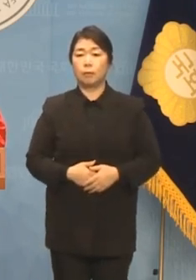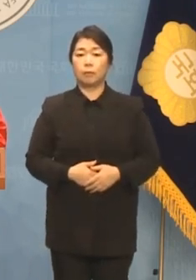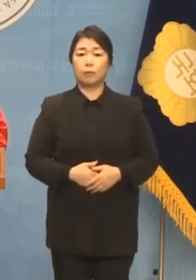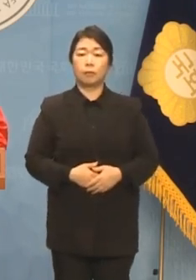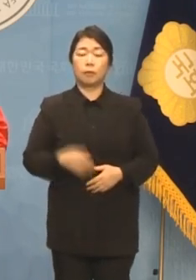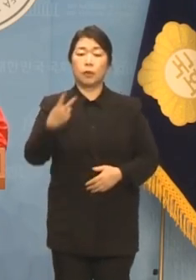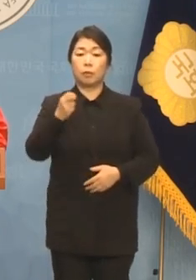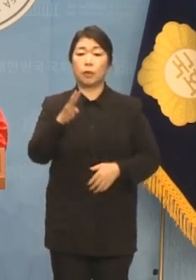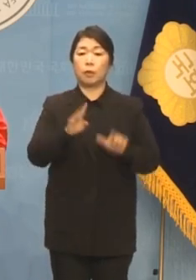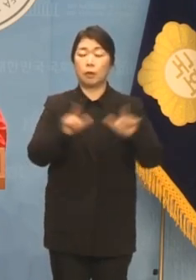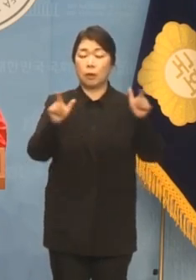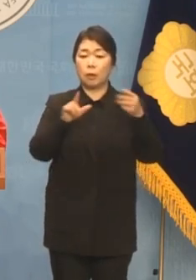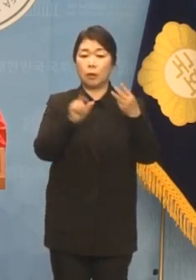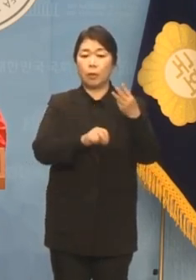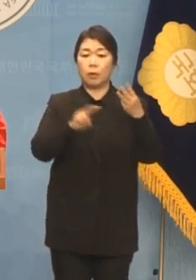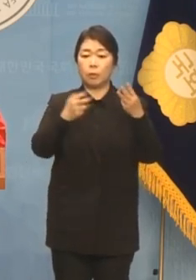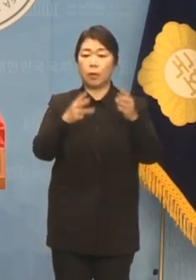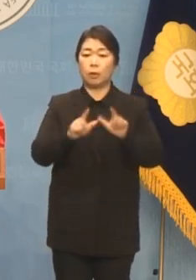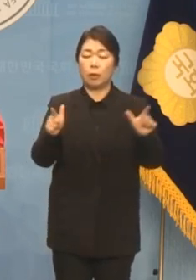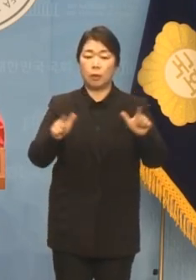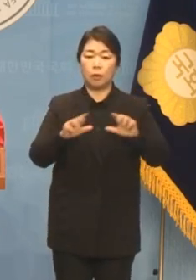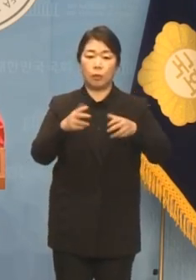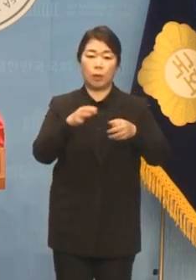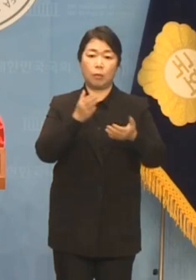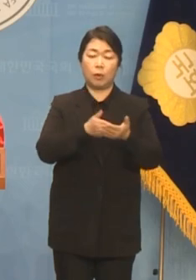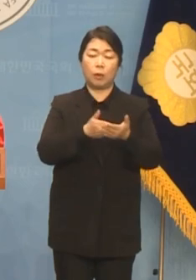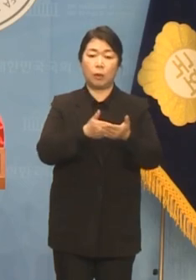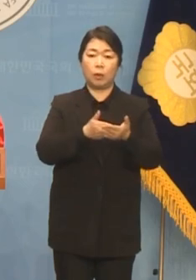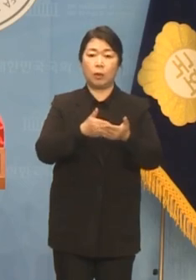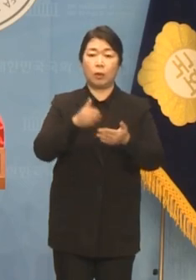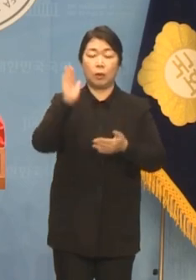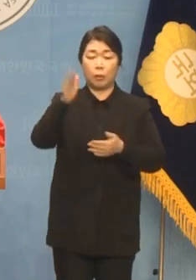2024년 3월 28일 국민의 미래 대변인